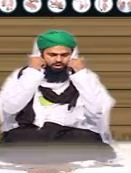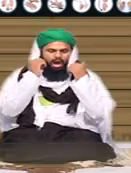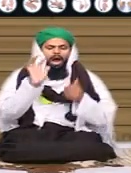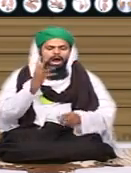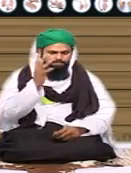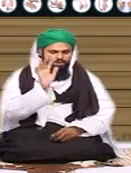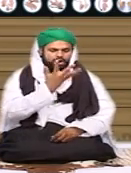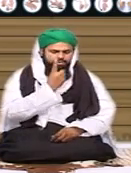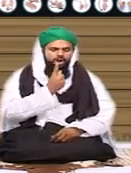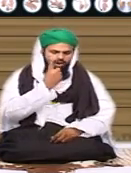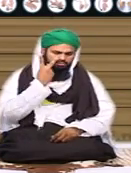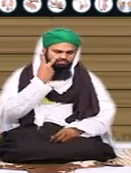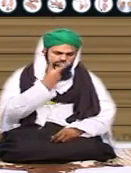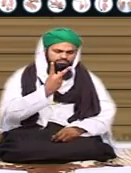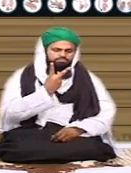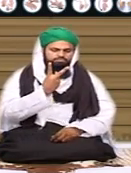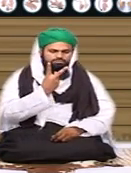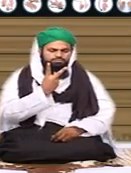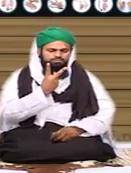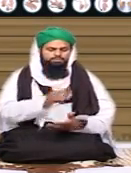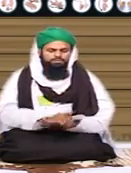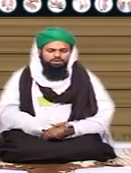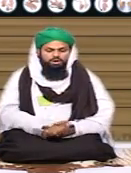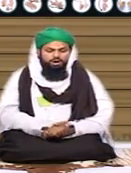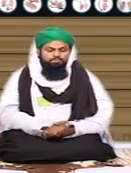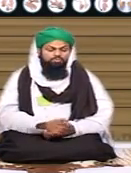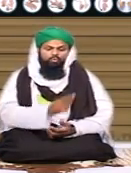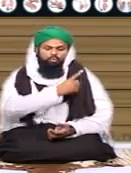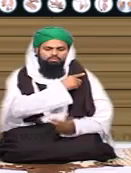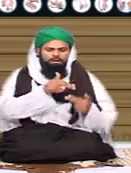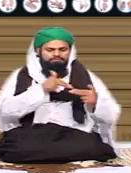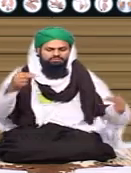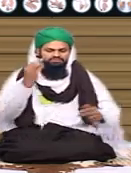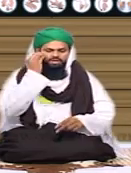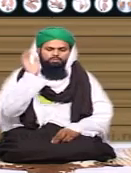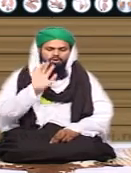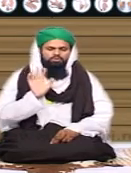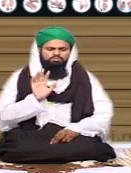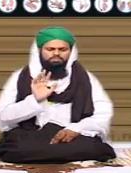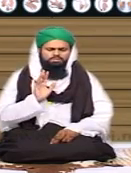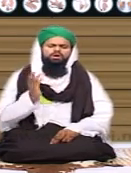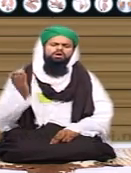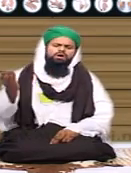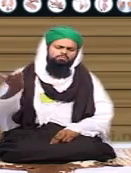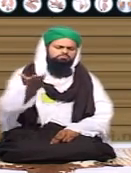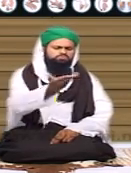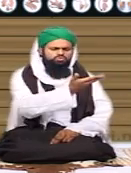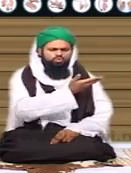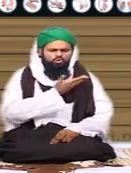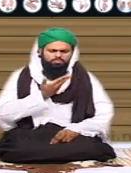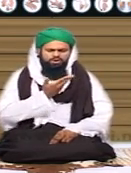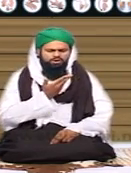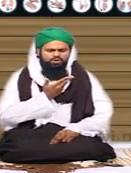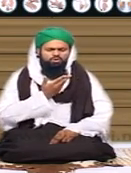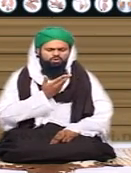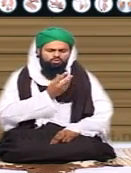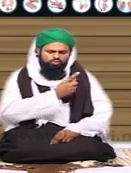تو ابھی کہ اللہ تعالیٰ کبھی کبھی دکھا دیتا ہے. اب اس نوجوان کا کیا گناہ تھا وہ معلوم نہیں ہو سکا, لیکن آج کل عام طور